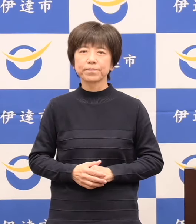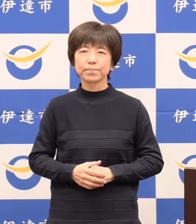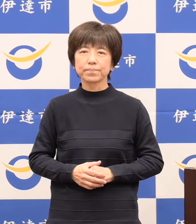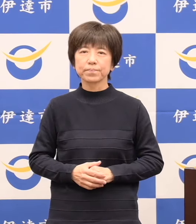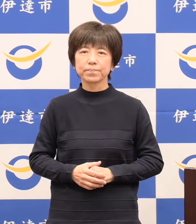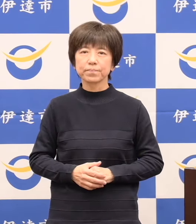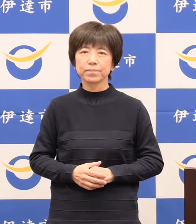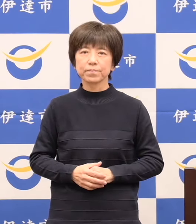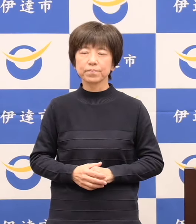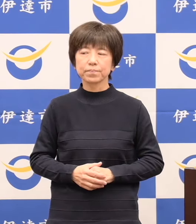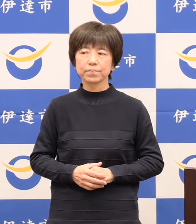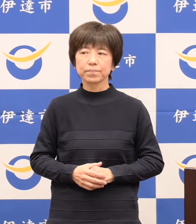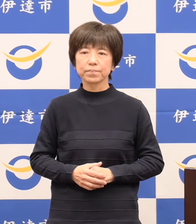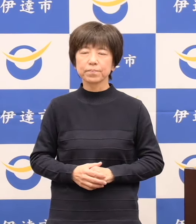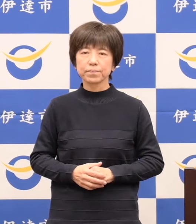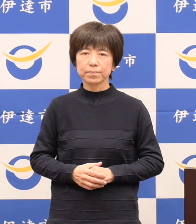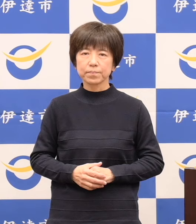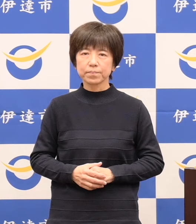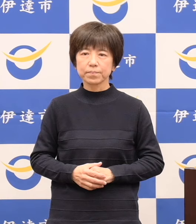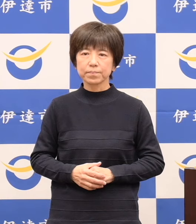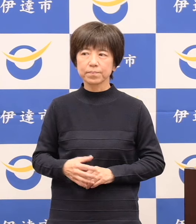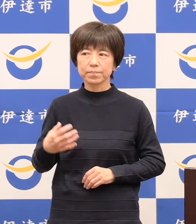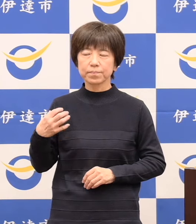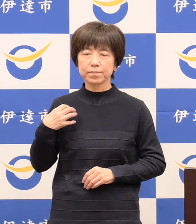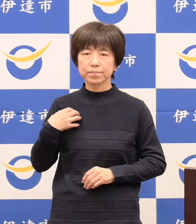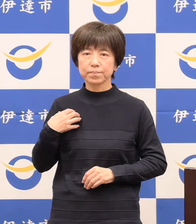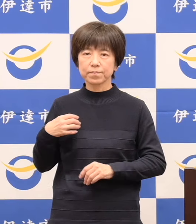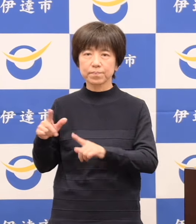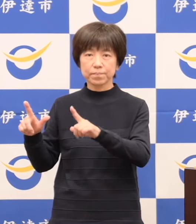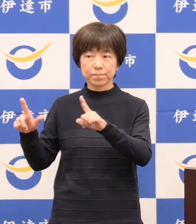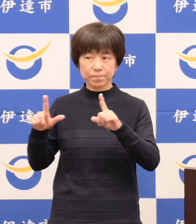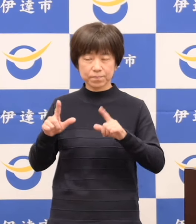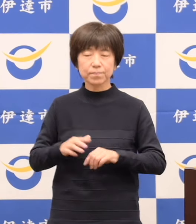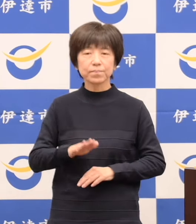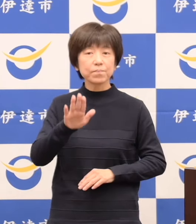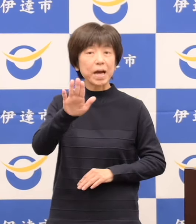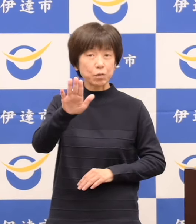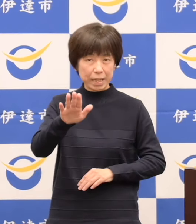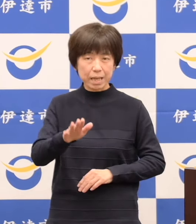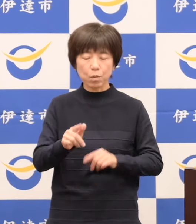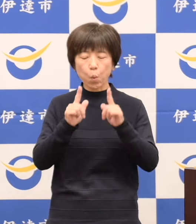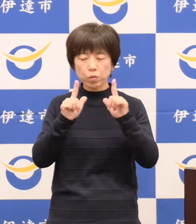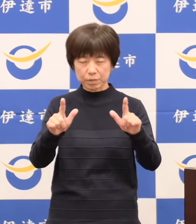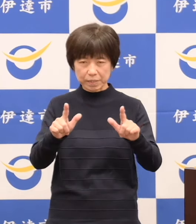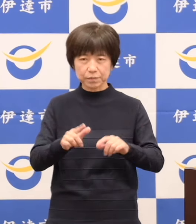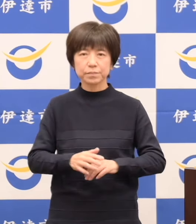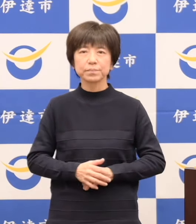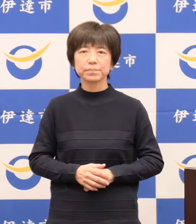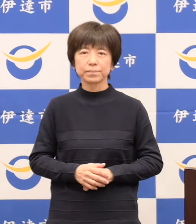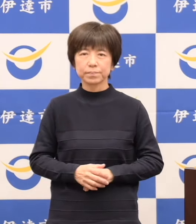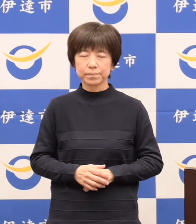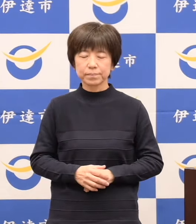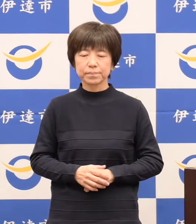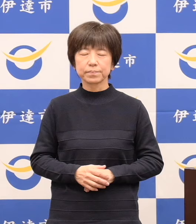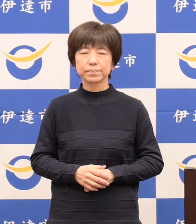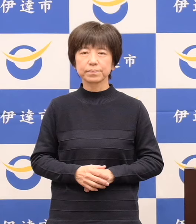ちょっと普及率はちょっと例えば全部に数字持っていけなくなったので後で。 はい、分かりました。ありがとうございます